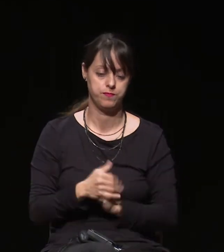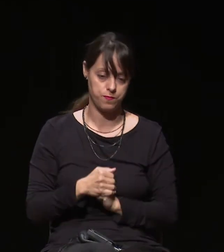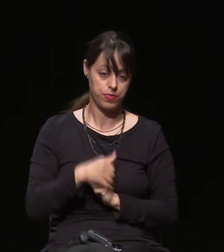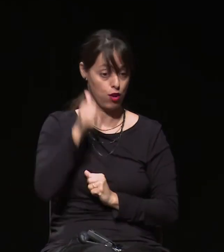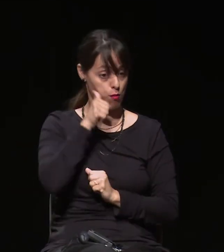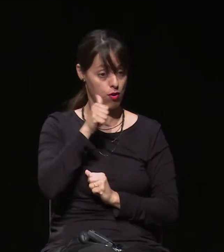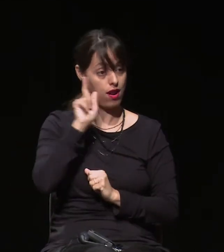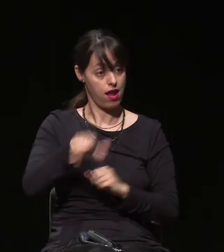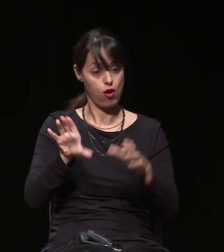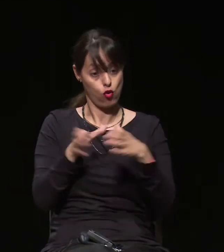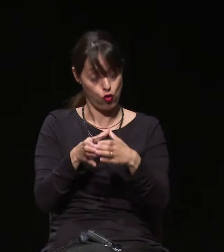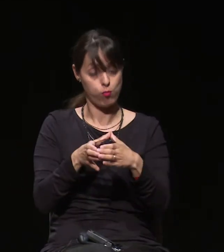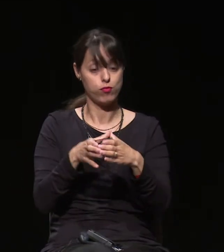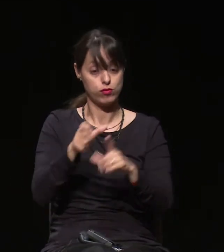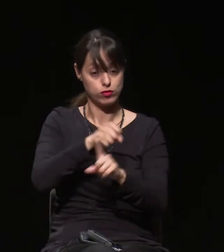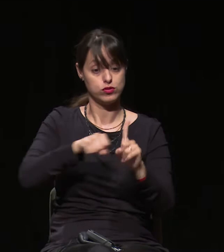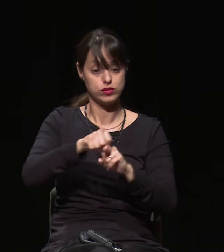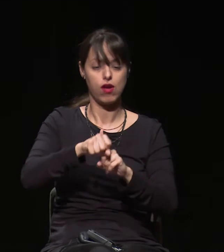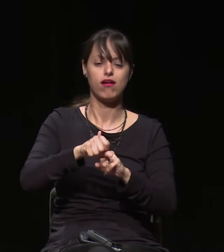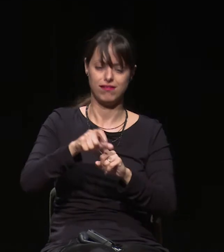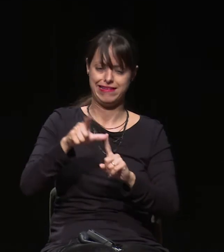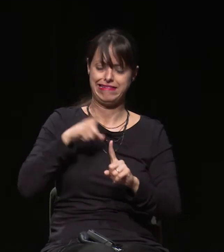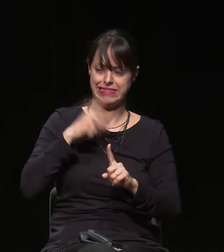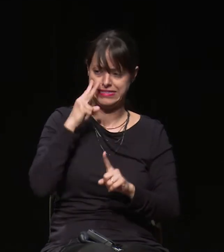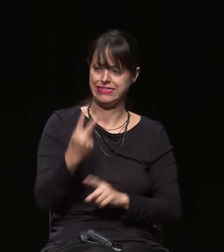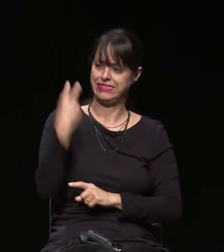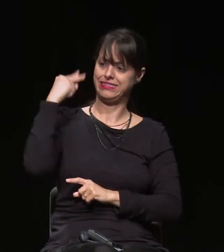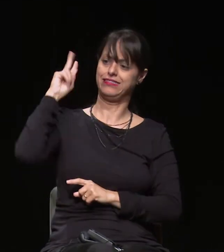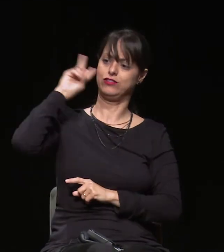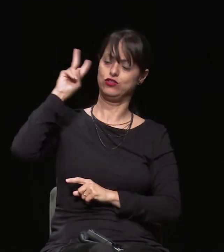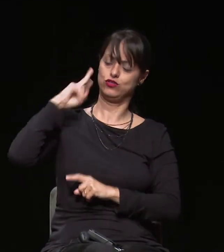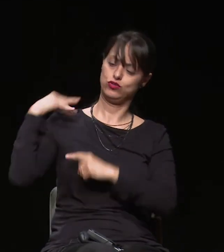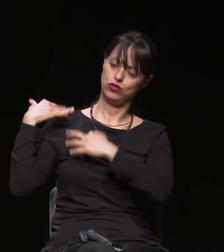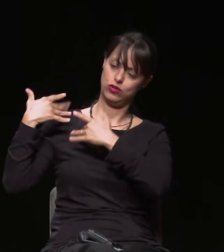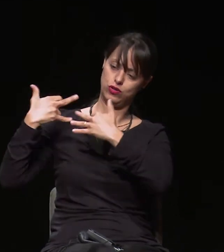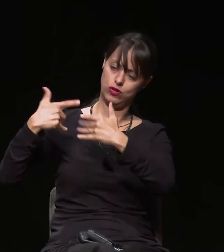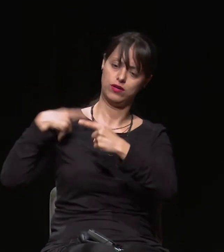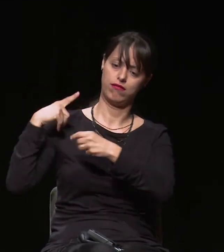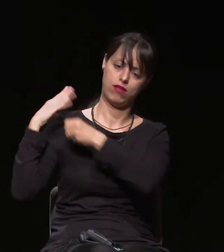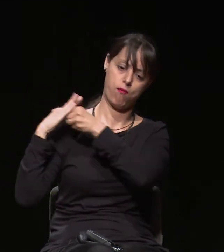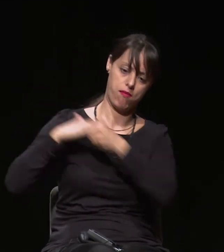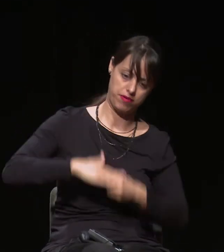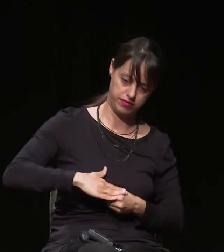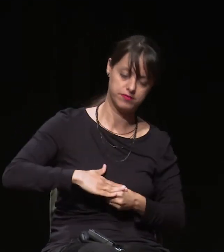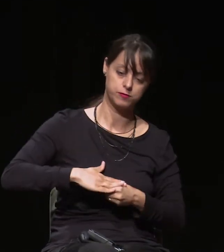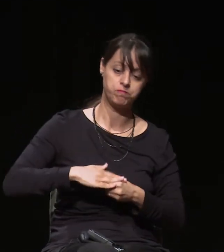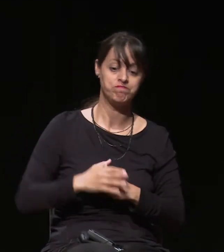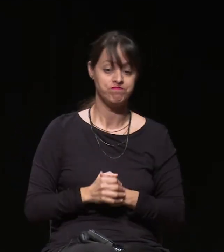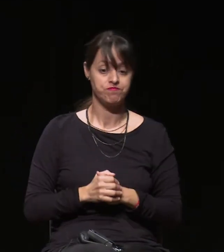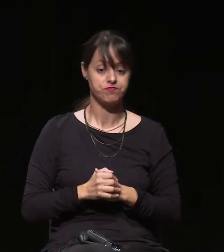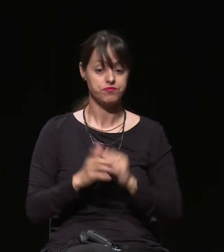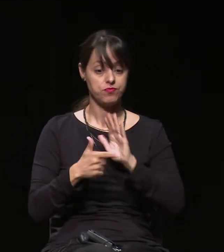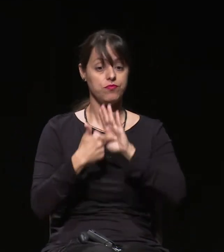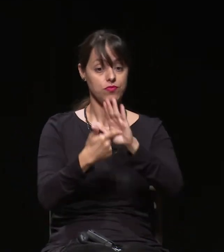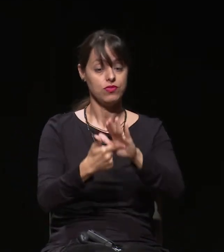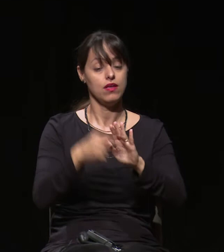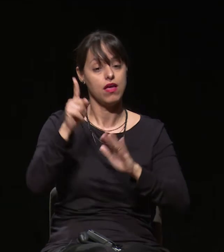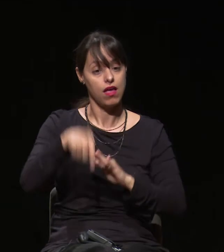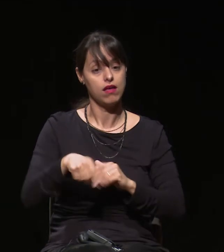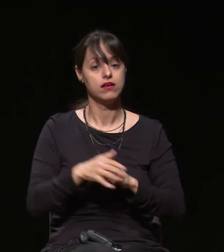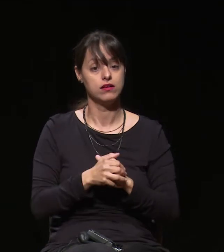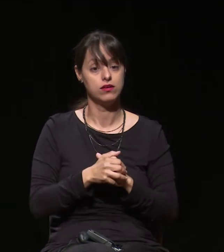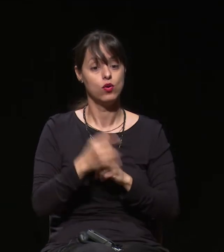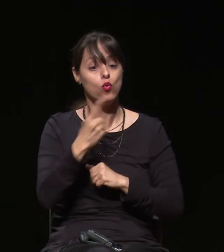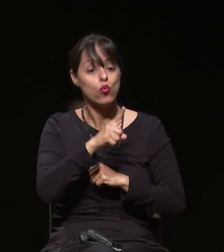grupo social historicamente oprimido e a luta pela libertação das condições de opressão representam o terceiro e, no limite,